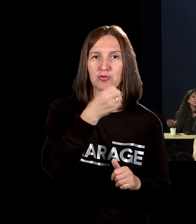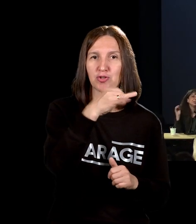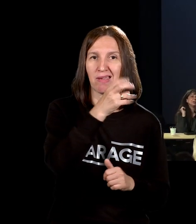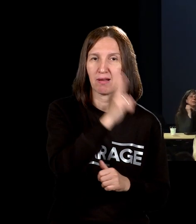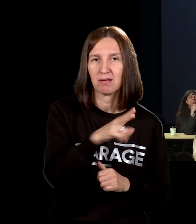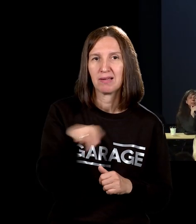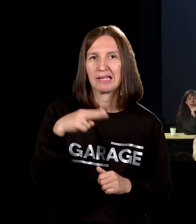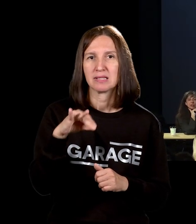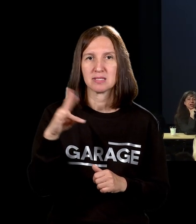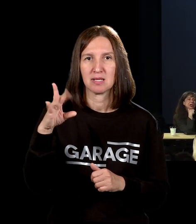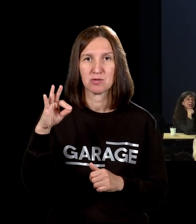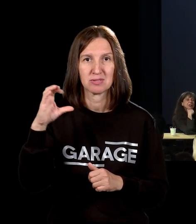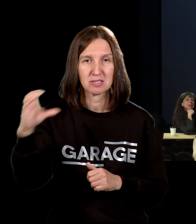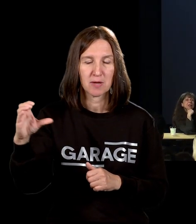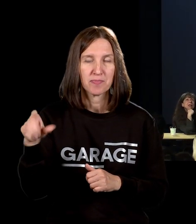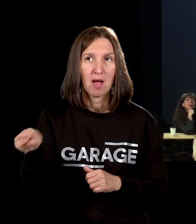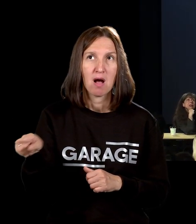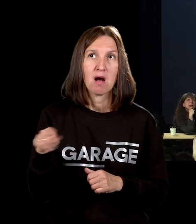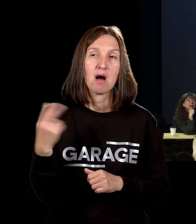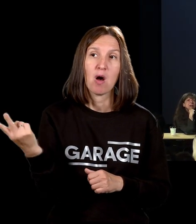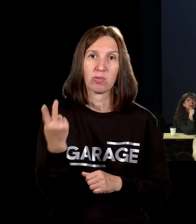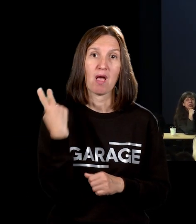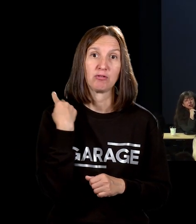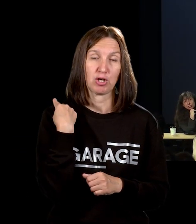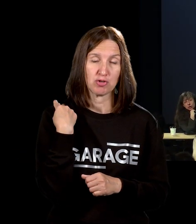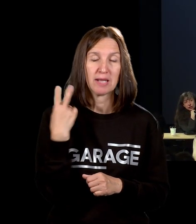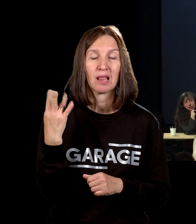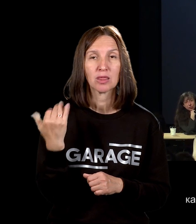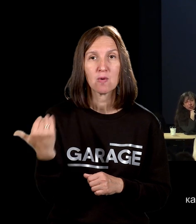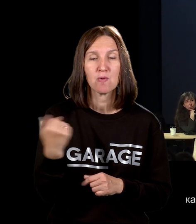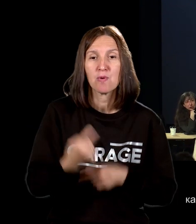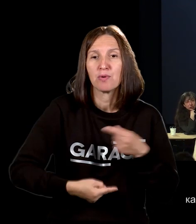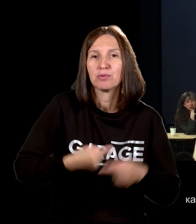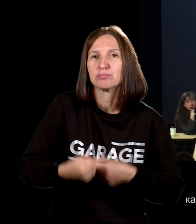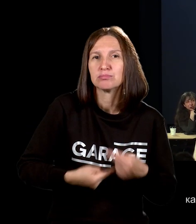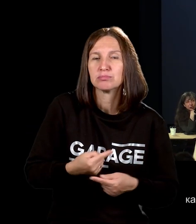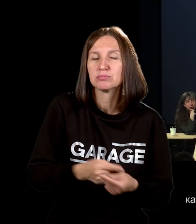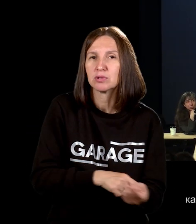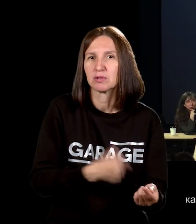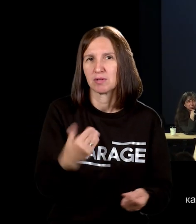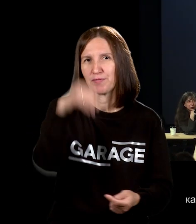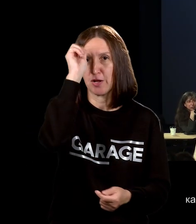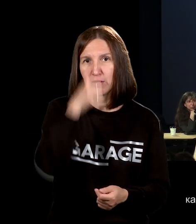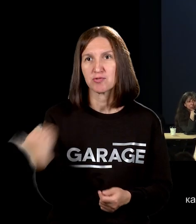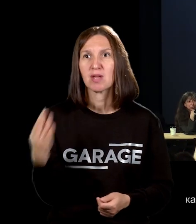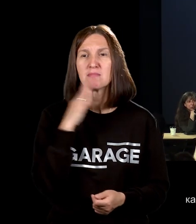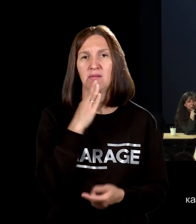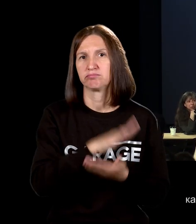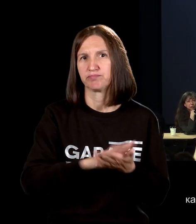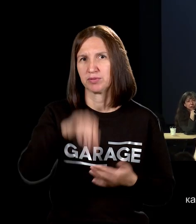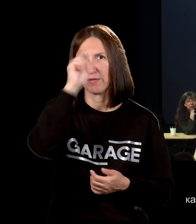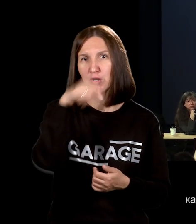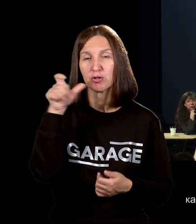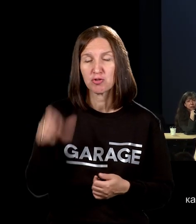Джейк и Динос, англичане с греческими корнями, их мать гречанка, и поэтому они воспитывались,